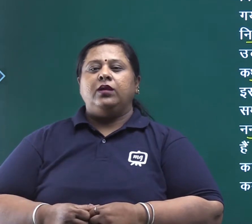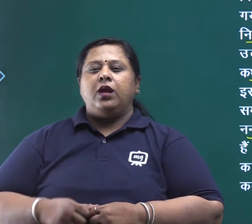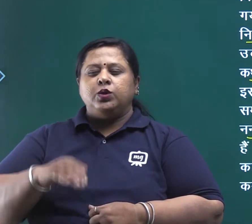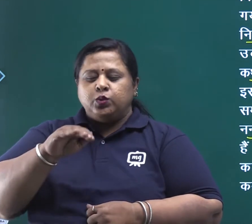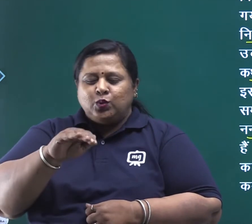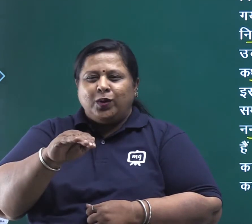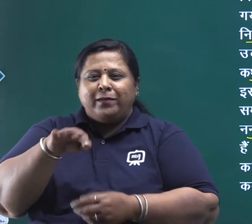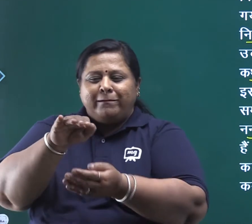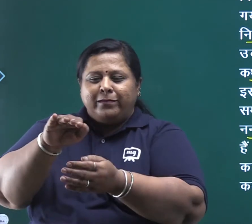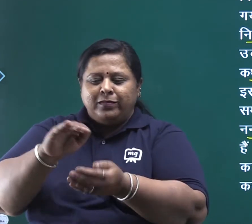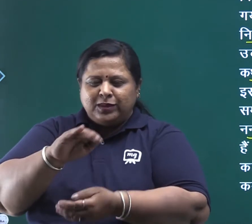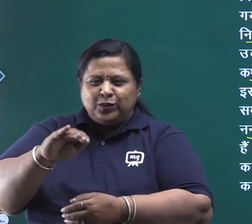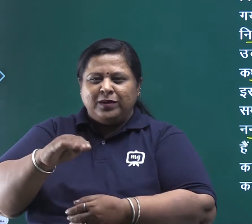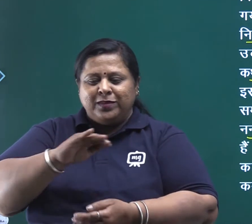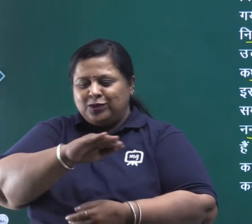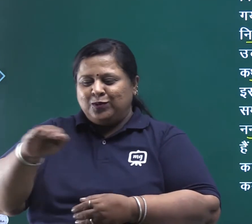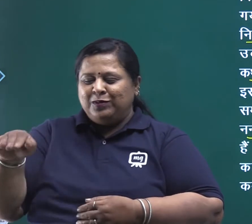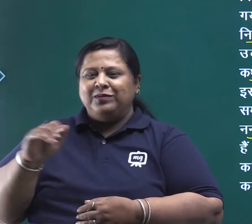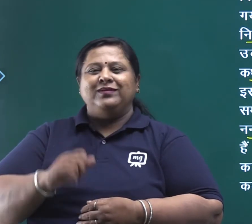नन्हे बच्चों को